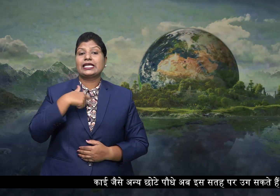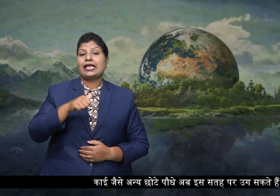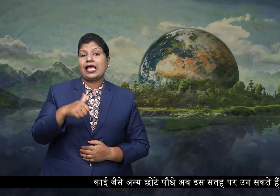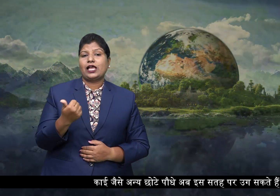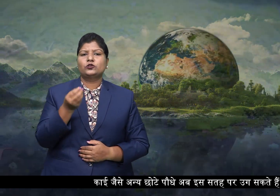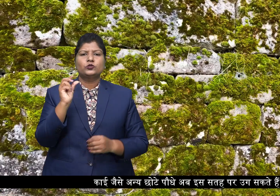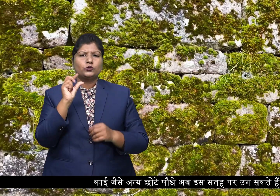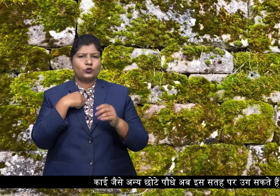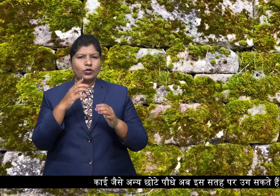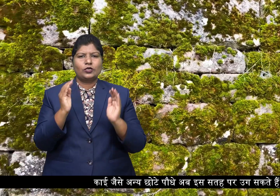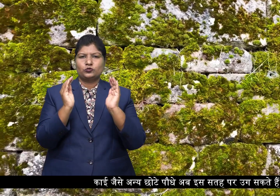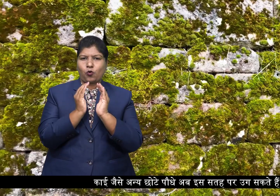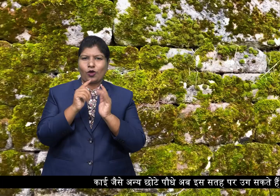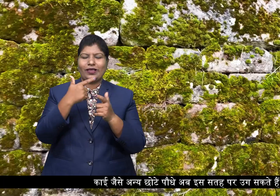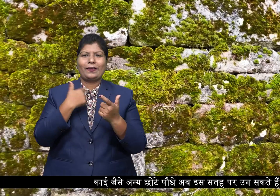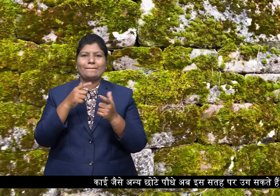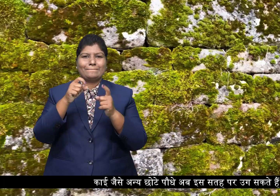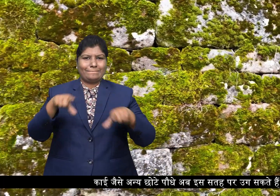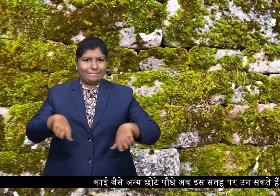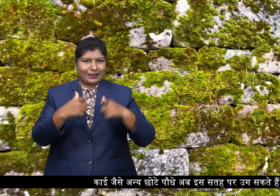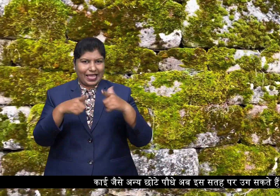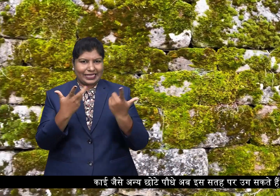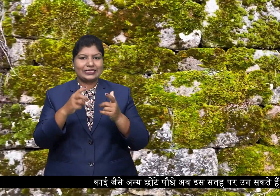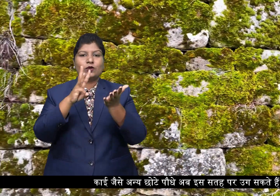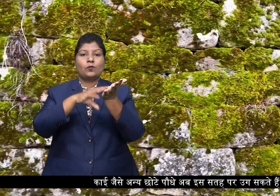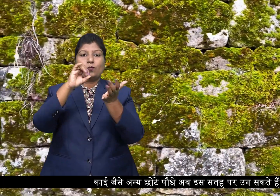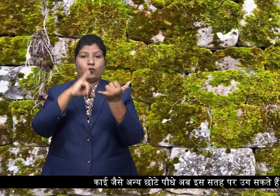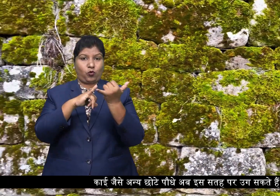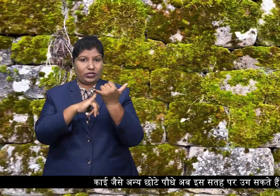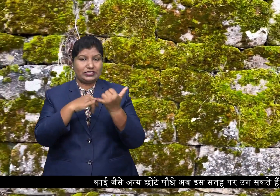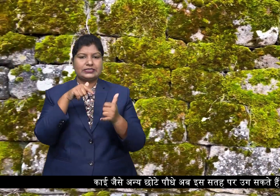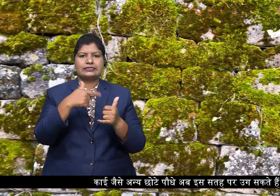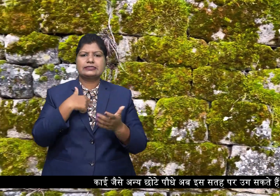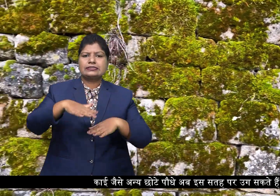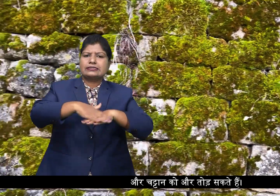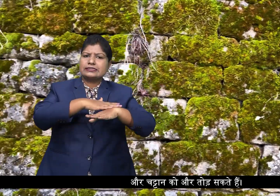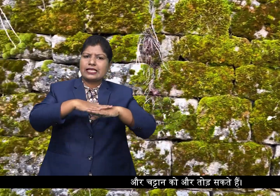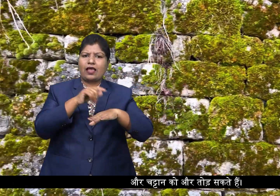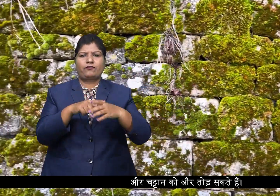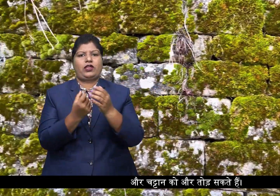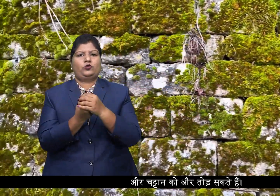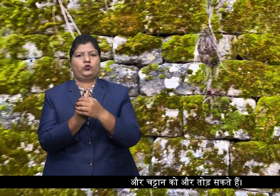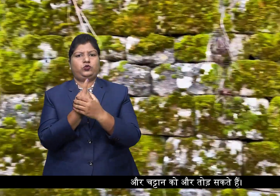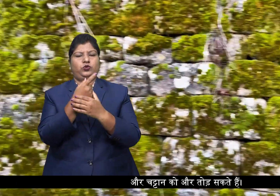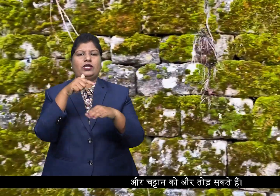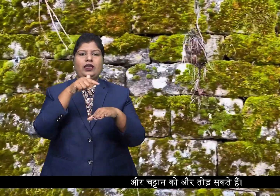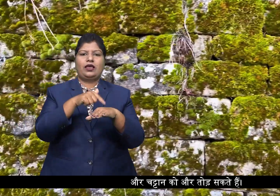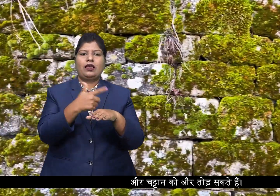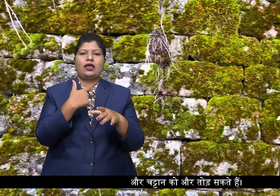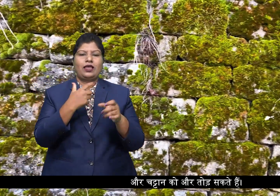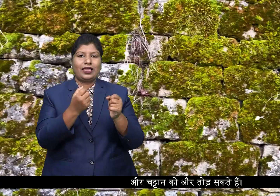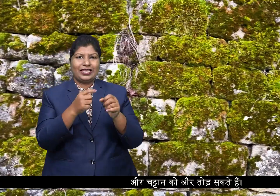दूसरा, काई जैसे अन्य छोटे पौधे अब इस सतह पर उग सकते हैं और चट्टान को